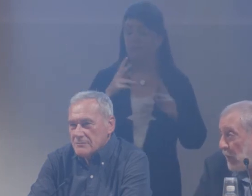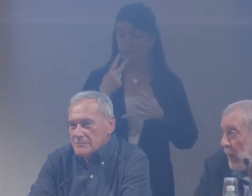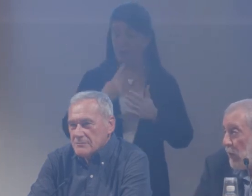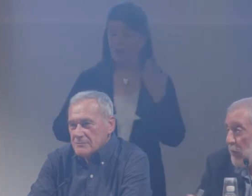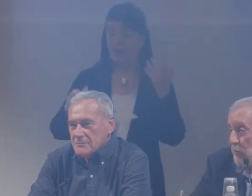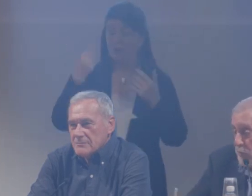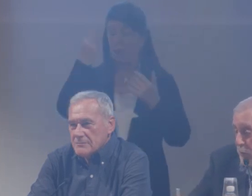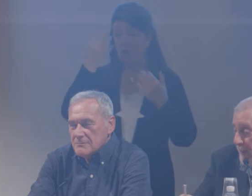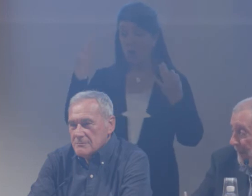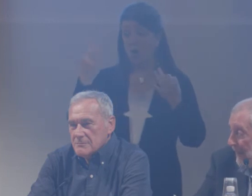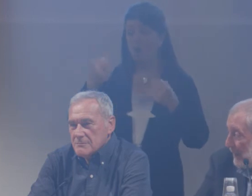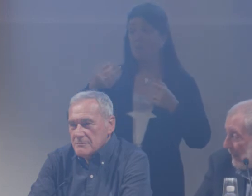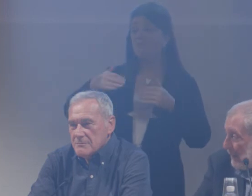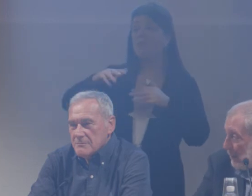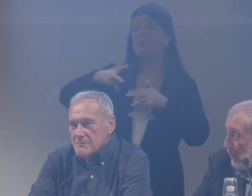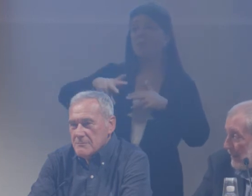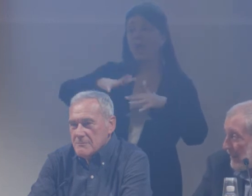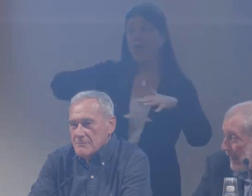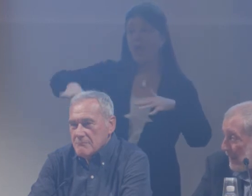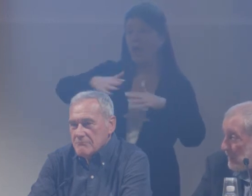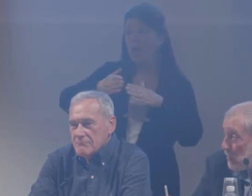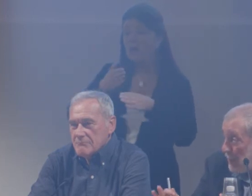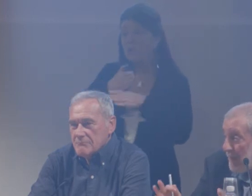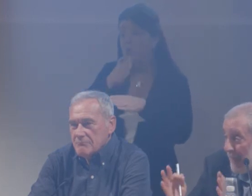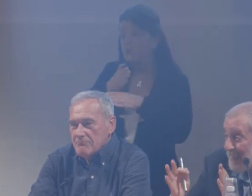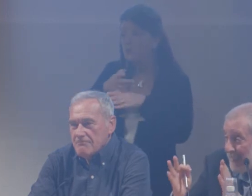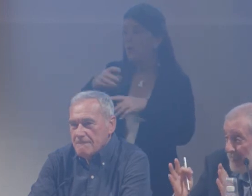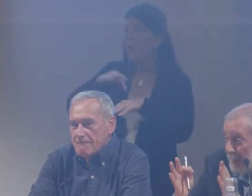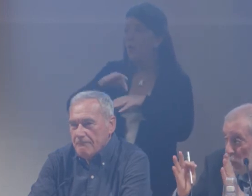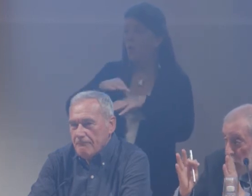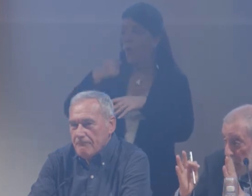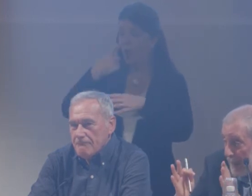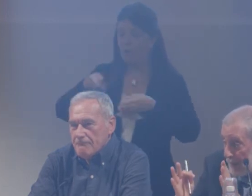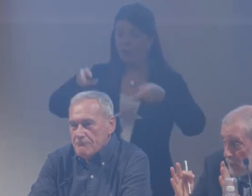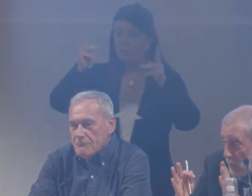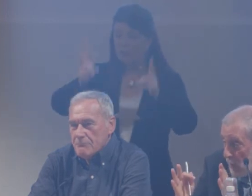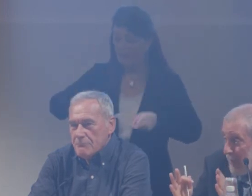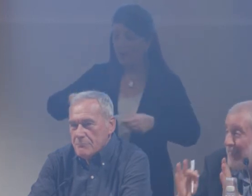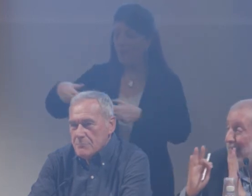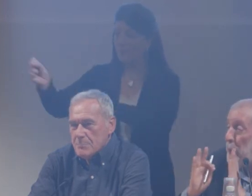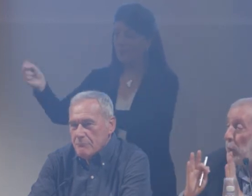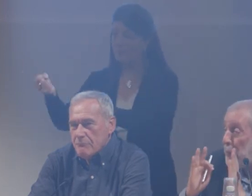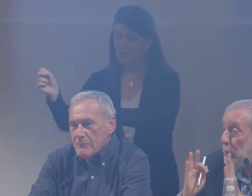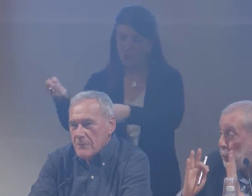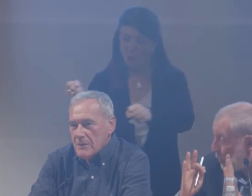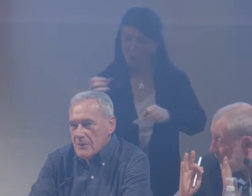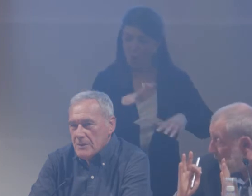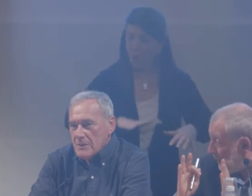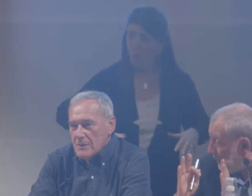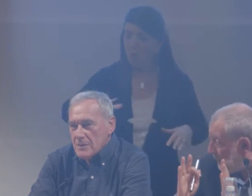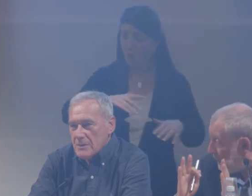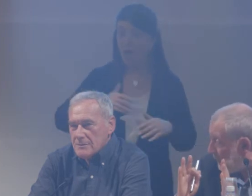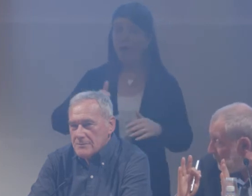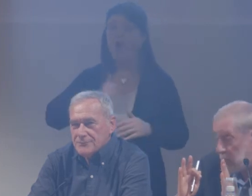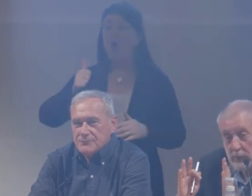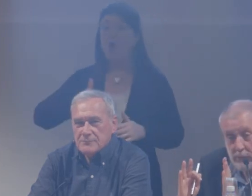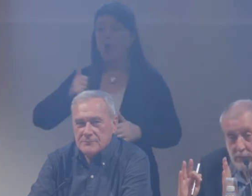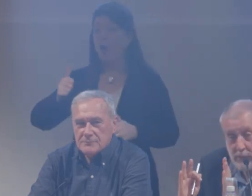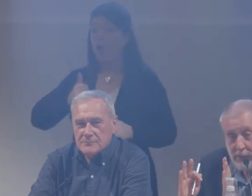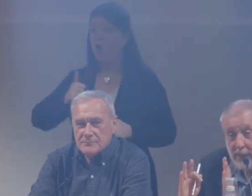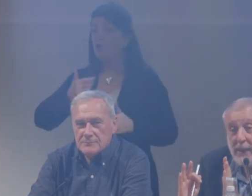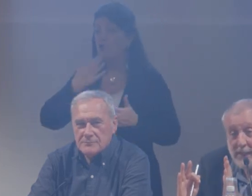ricordo, quando si scopava davanti sulla strada, si scopava esattamente lo spazio della propria porta.